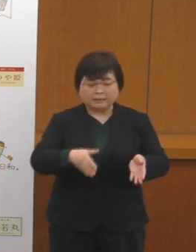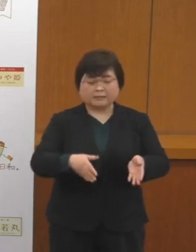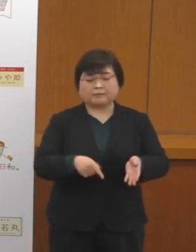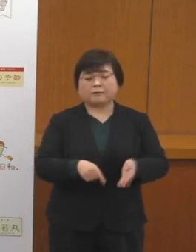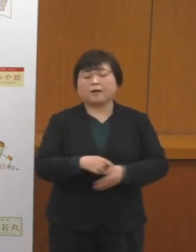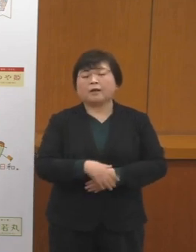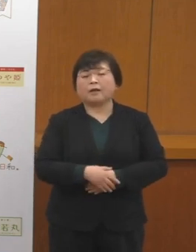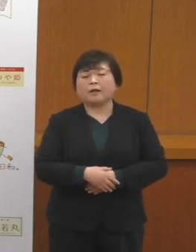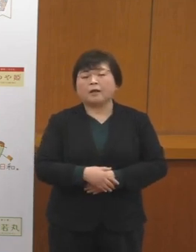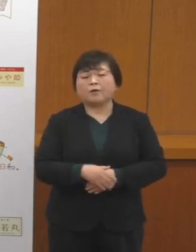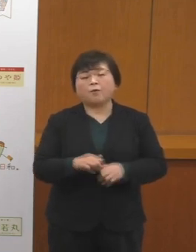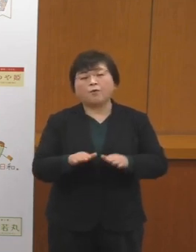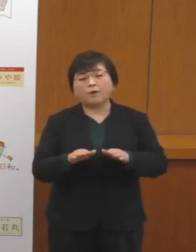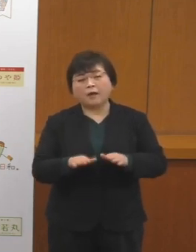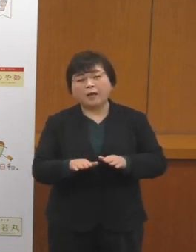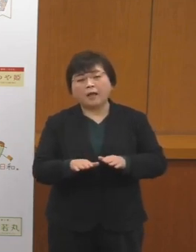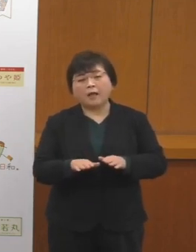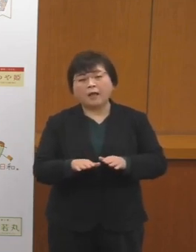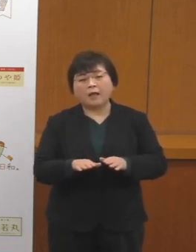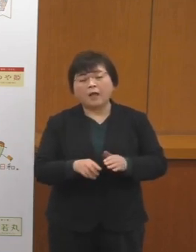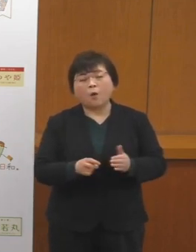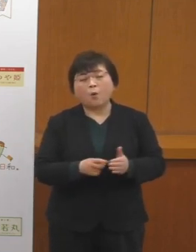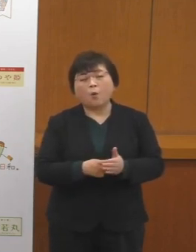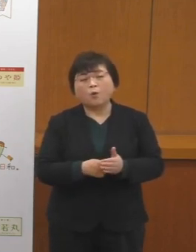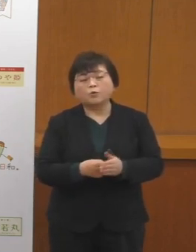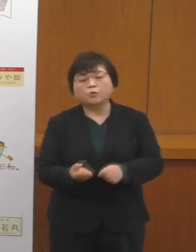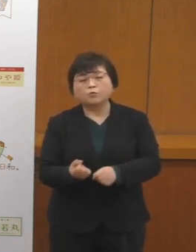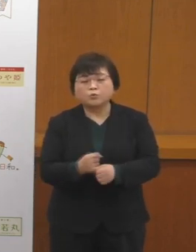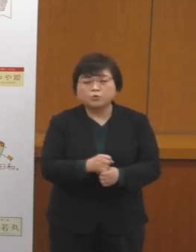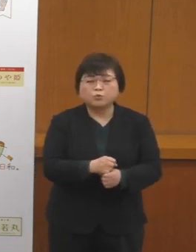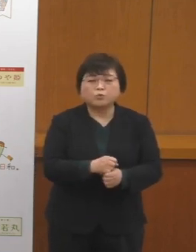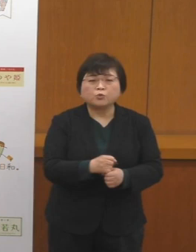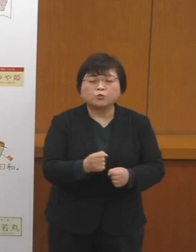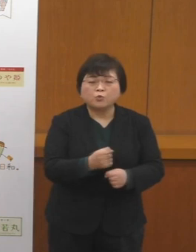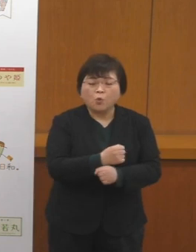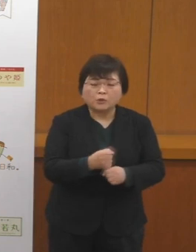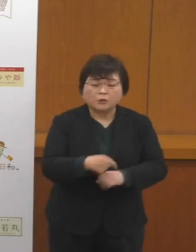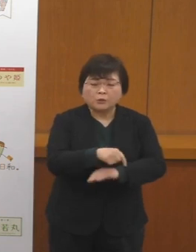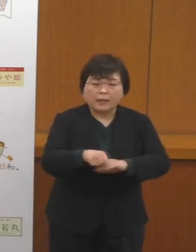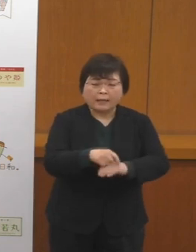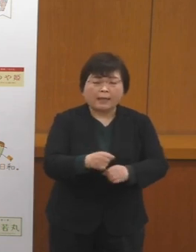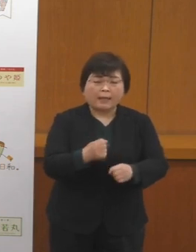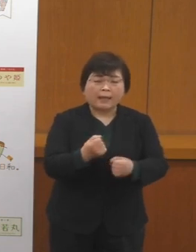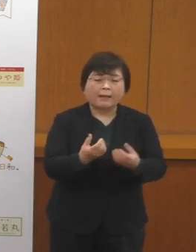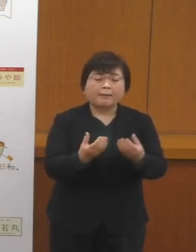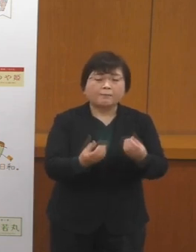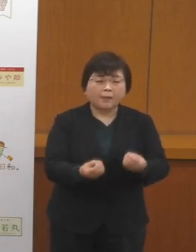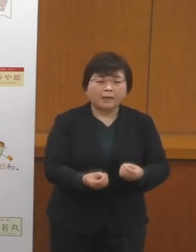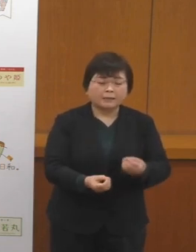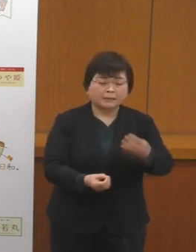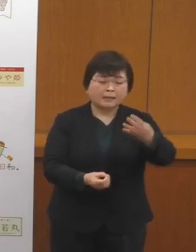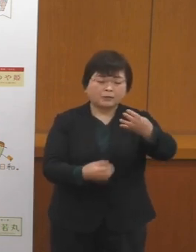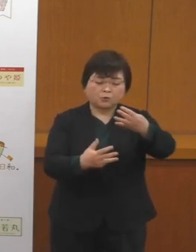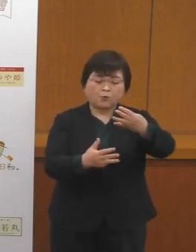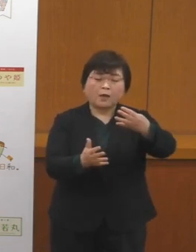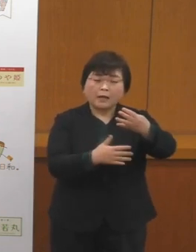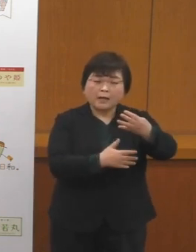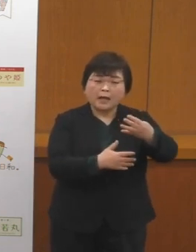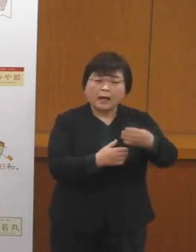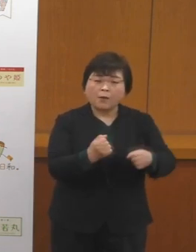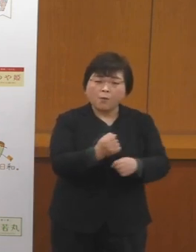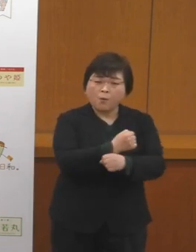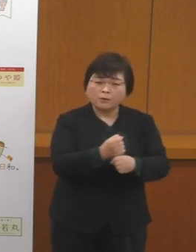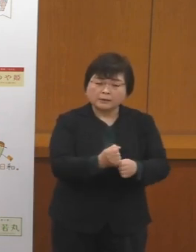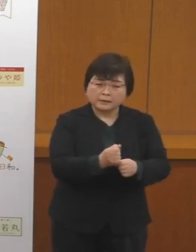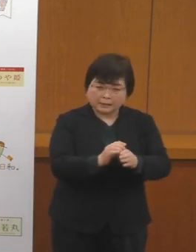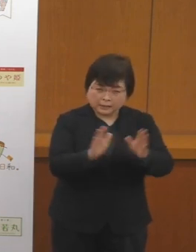つきましてはこの度応急復旧工事の設計が完了し4月8日から工事に着手